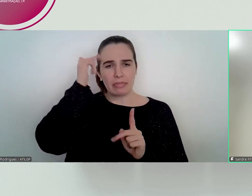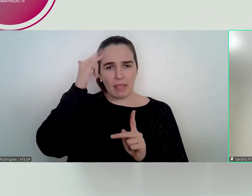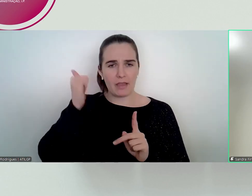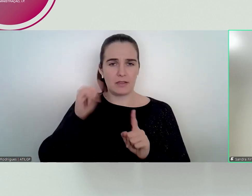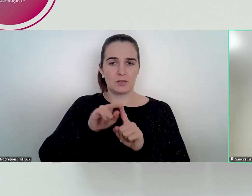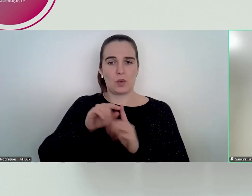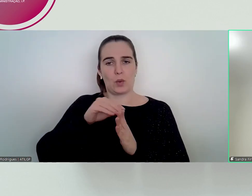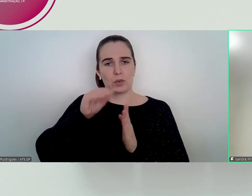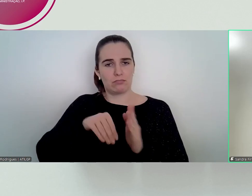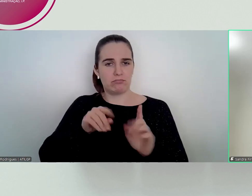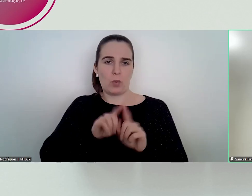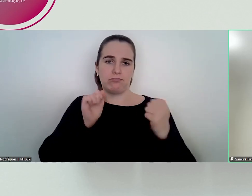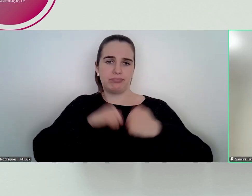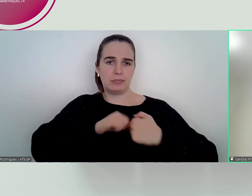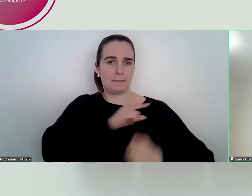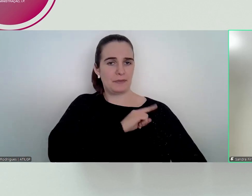com privados,